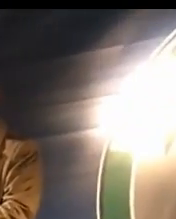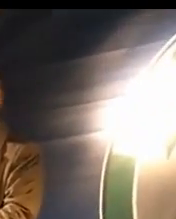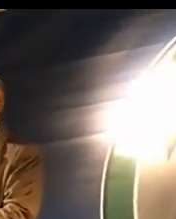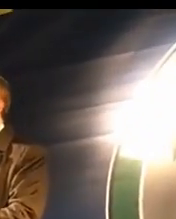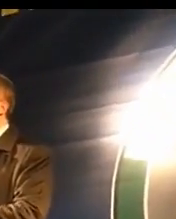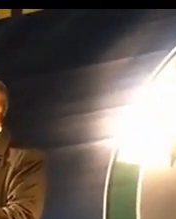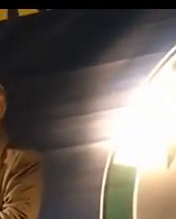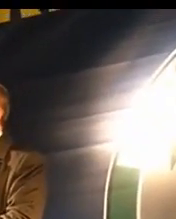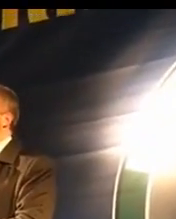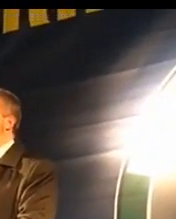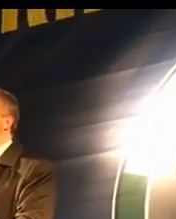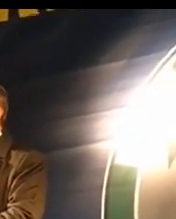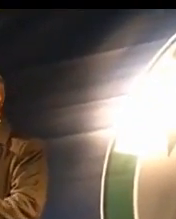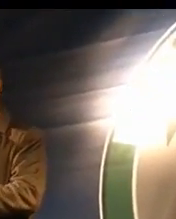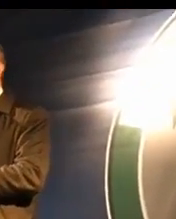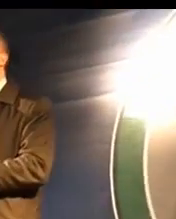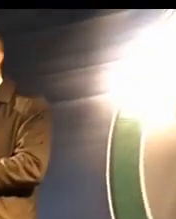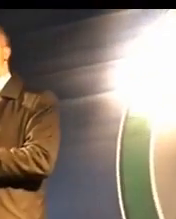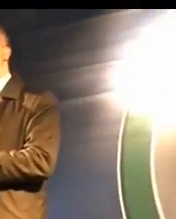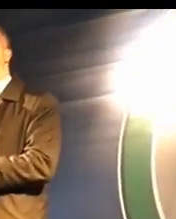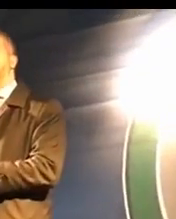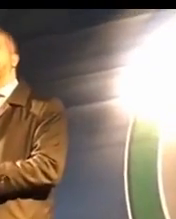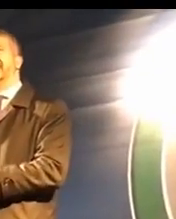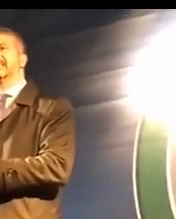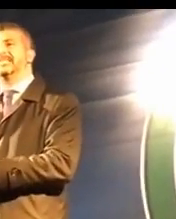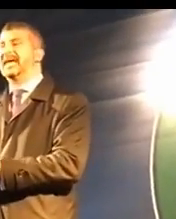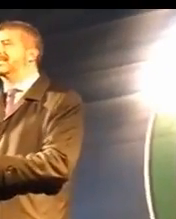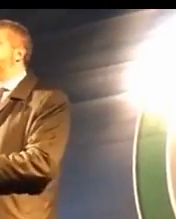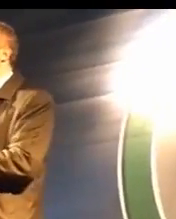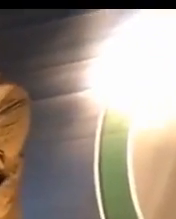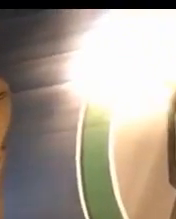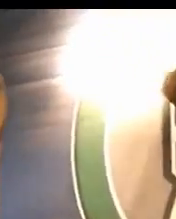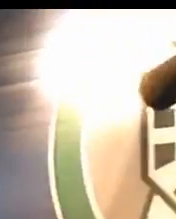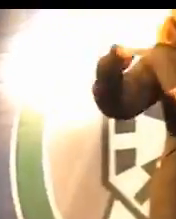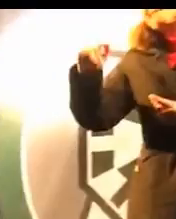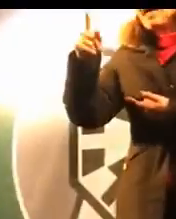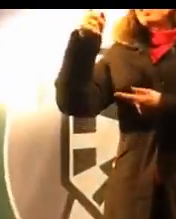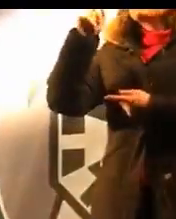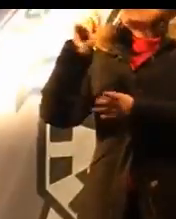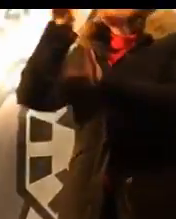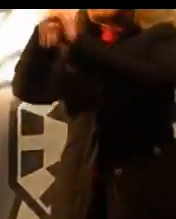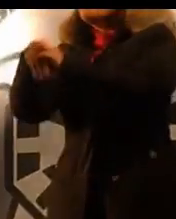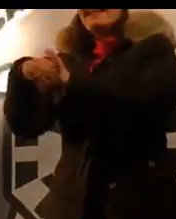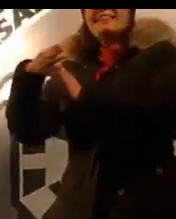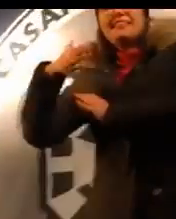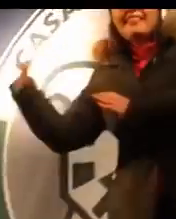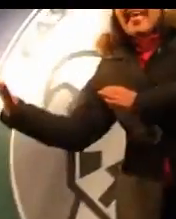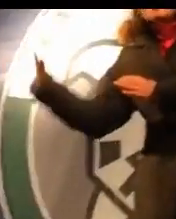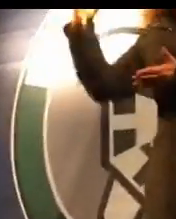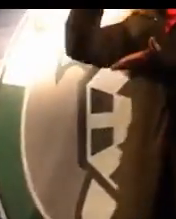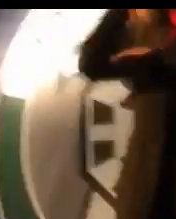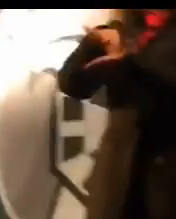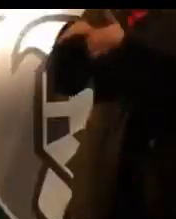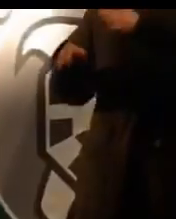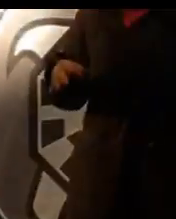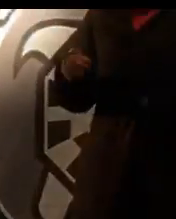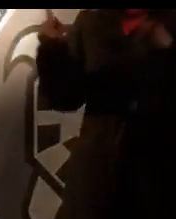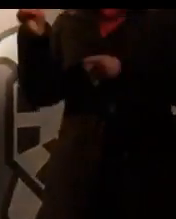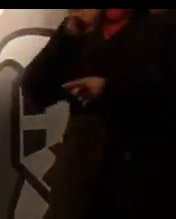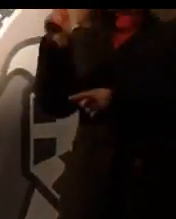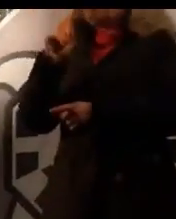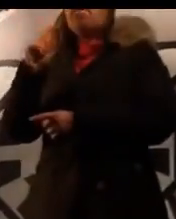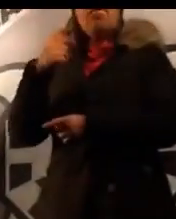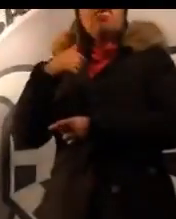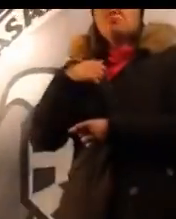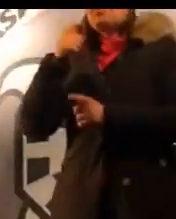l'amore profondo per il nostro popolo, al di là delle appartenenze destra, sinistra, centro. Sono cose che non riguardano questo